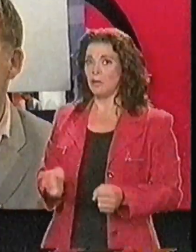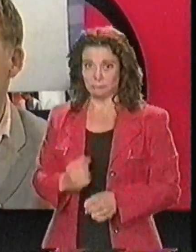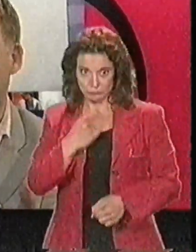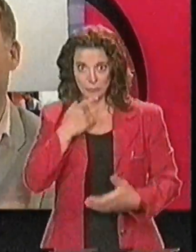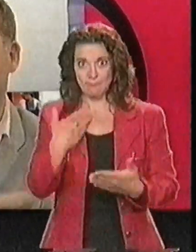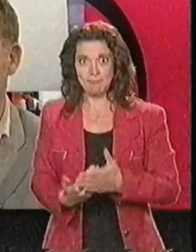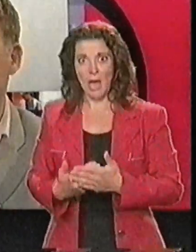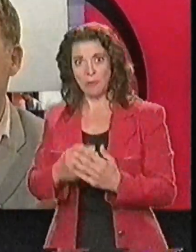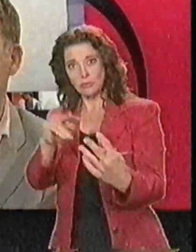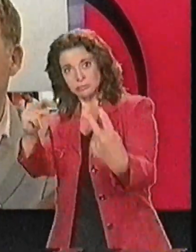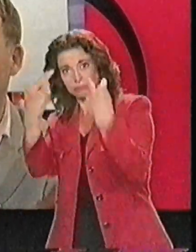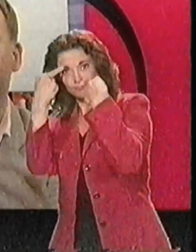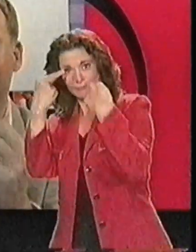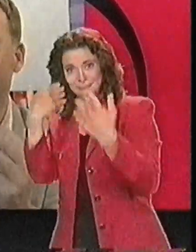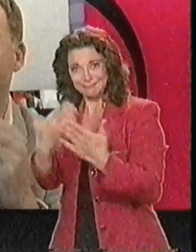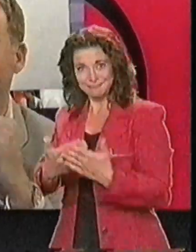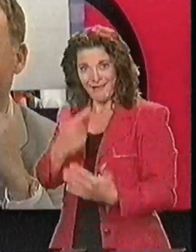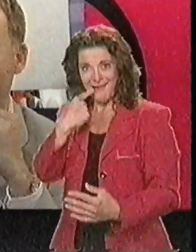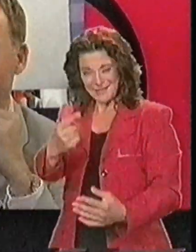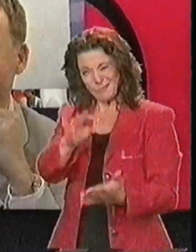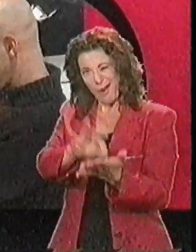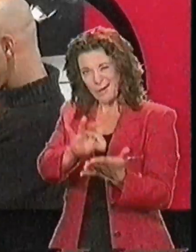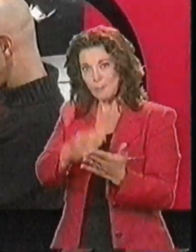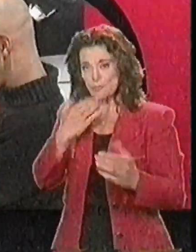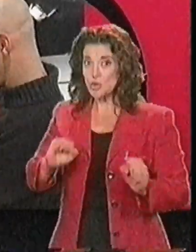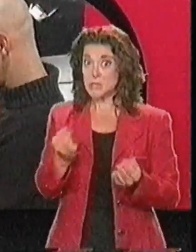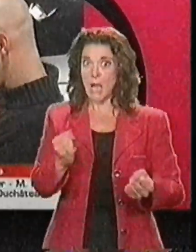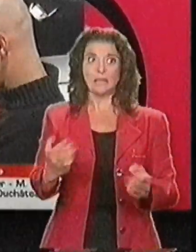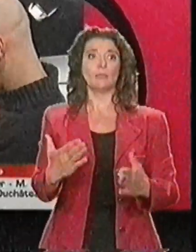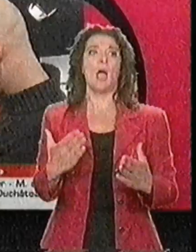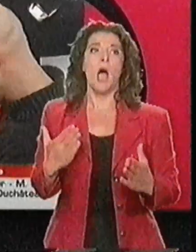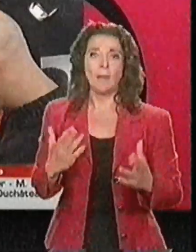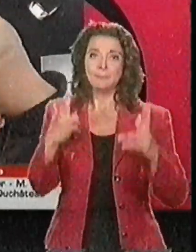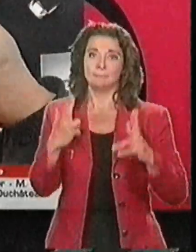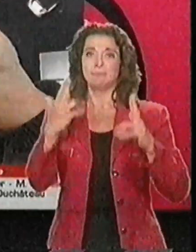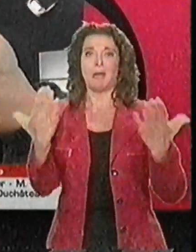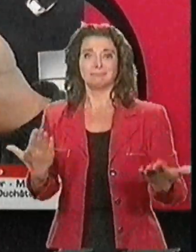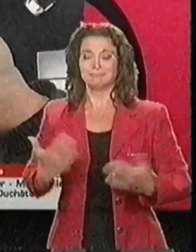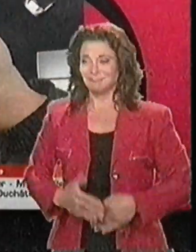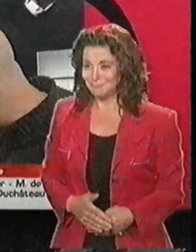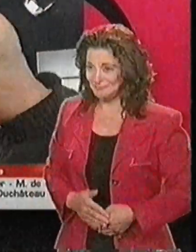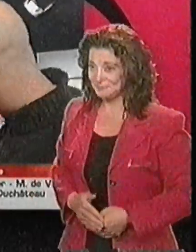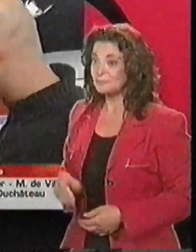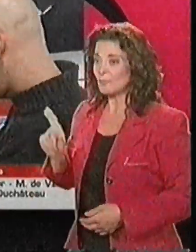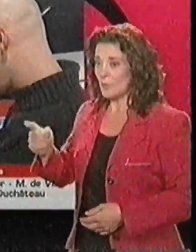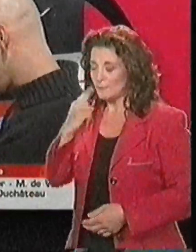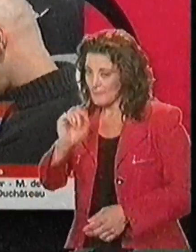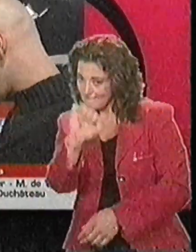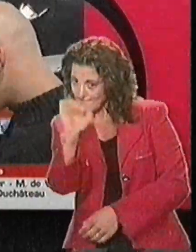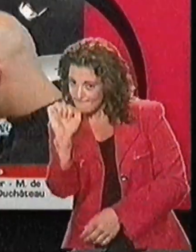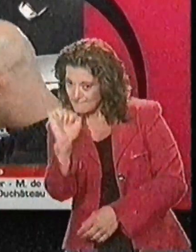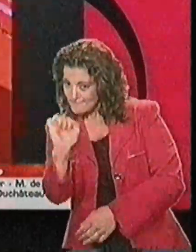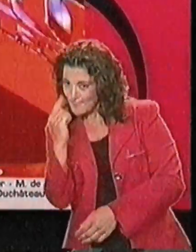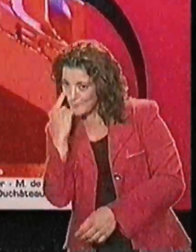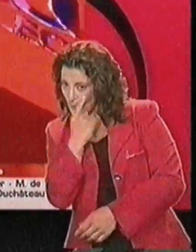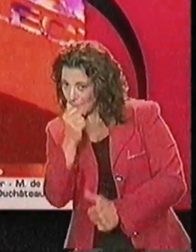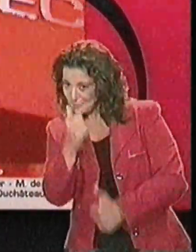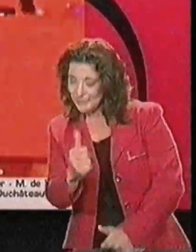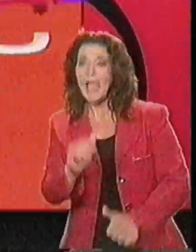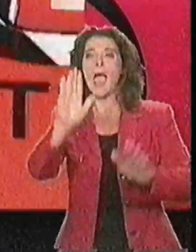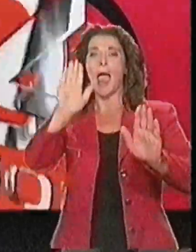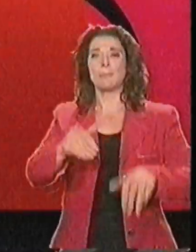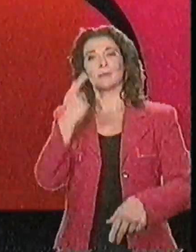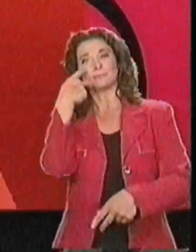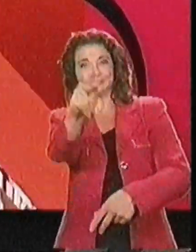nos téléspectateurs qui sont des électeurs, il vaut mieux stresser avant. Un dernier coup de chiffon pour être sûr de bien voir et tout sera prêt pour